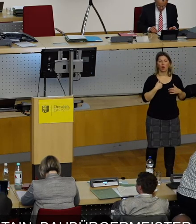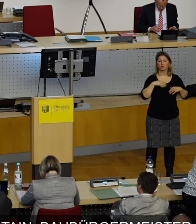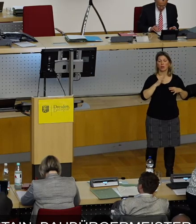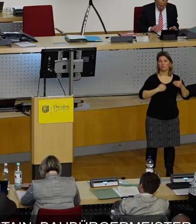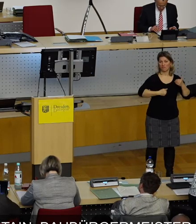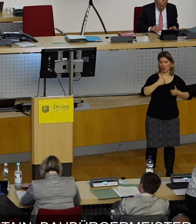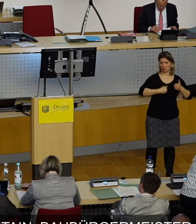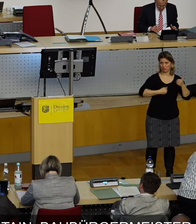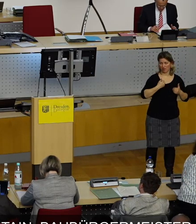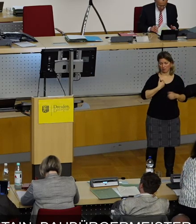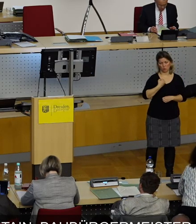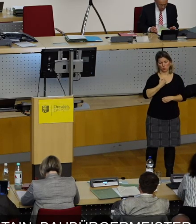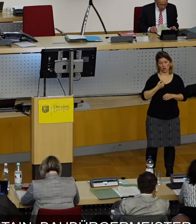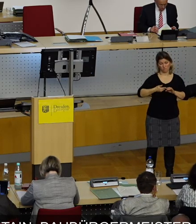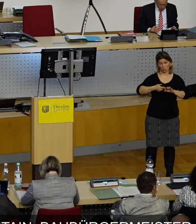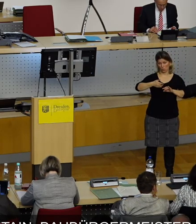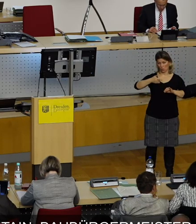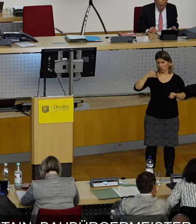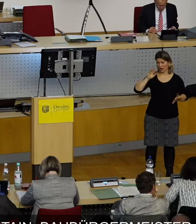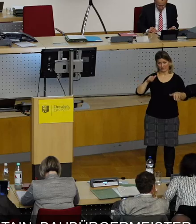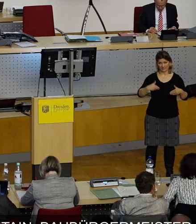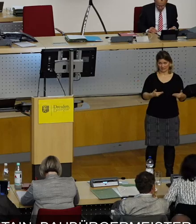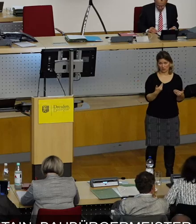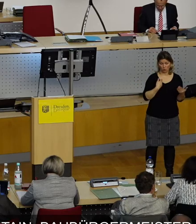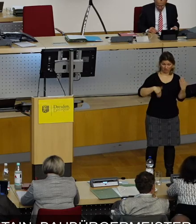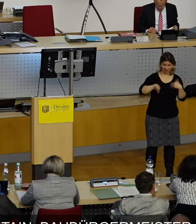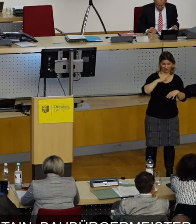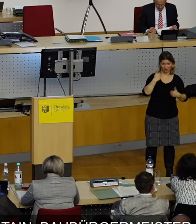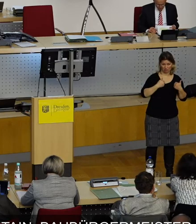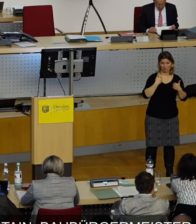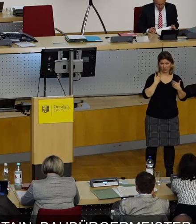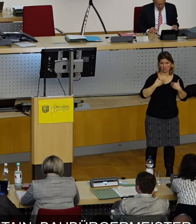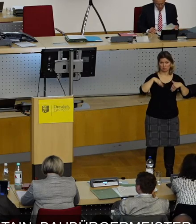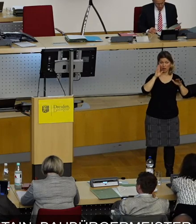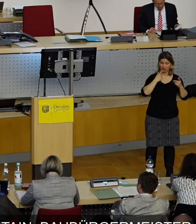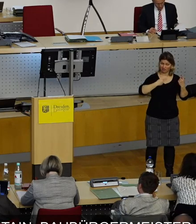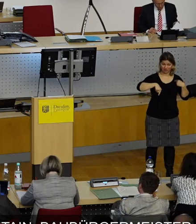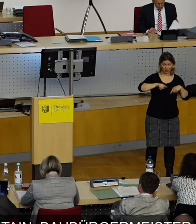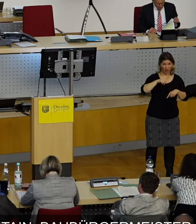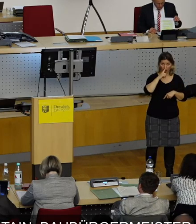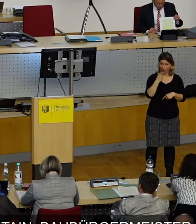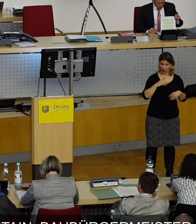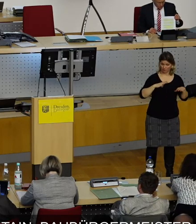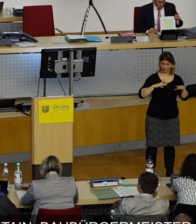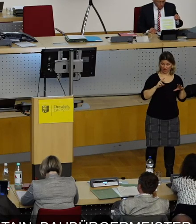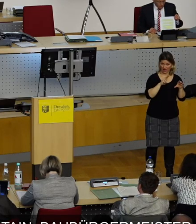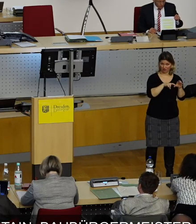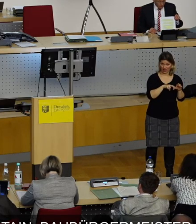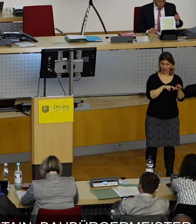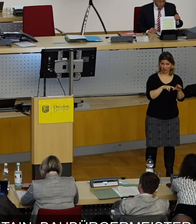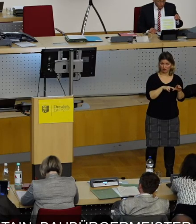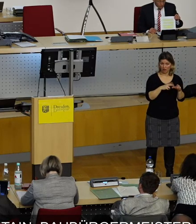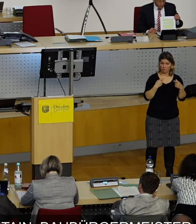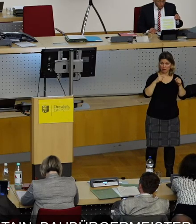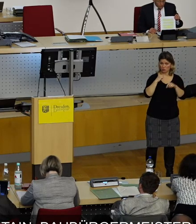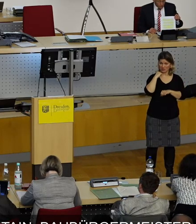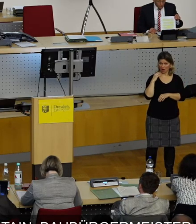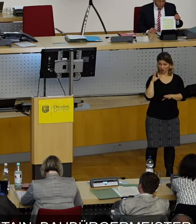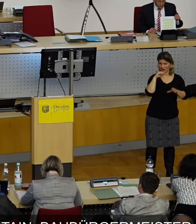höheren Maße, als wir es die Jahre davor gemacht haben. Auch das ist eine freiwillige Teilnahme der Bauträgerinnen und